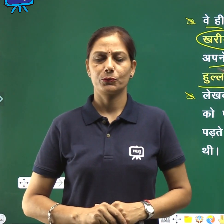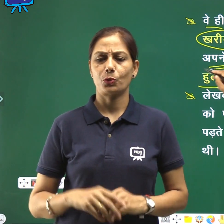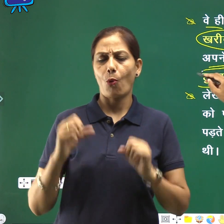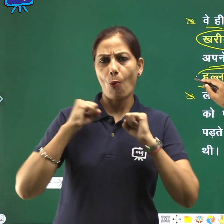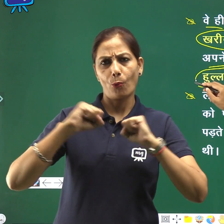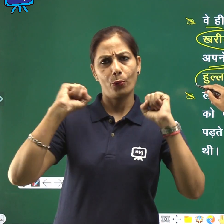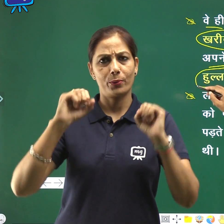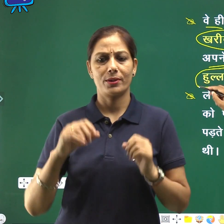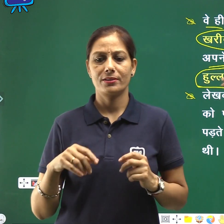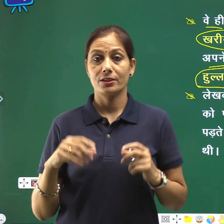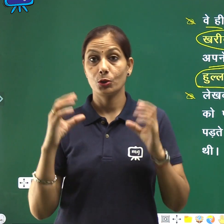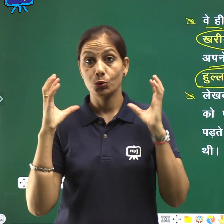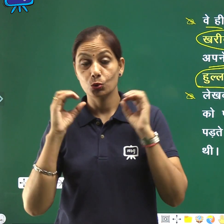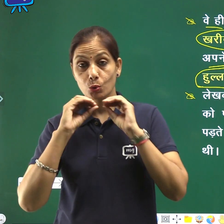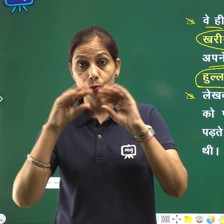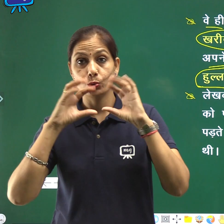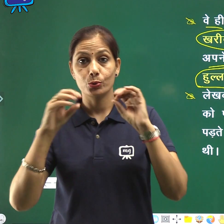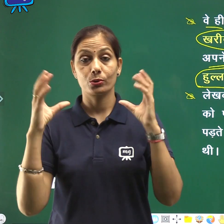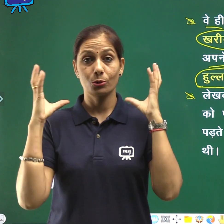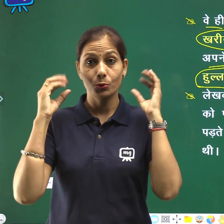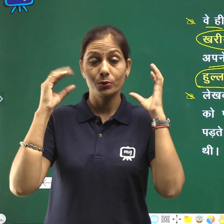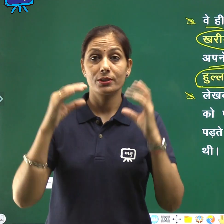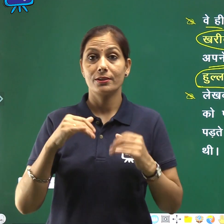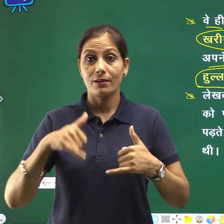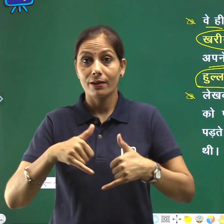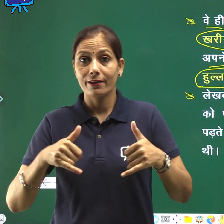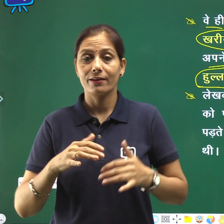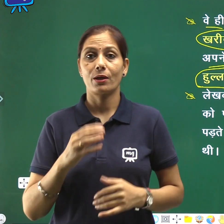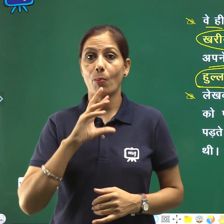हुल्लड़बाजी, जोर जोर से चीखना, चिल्लाना, बोलना